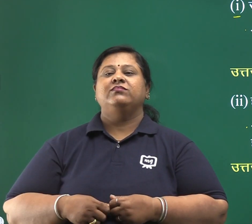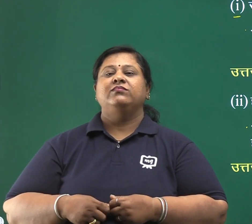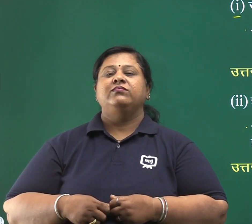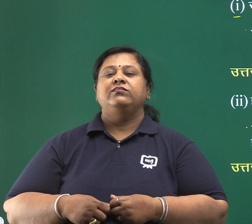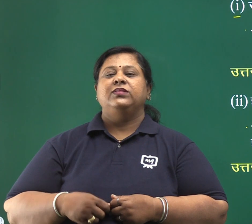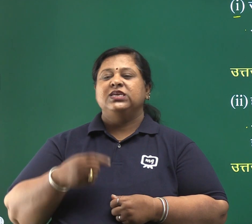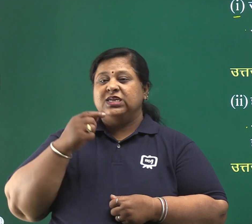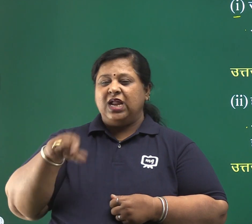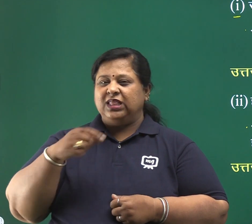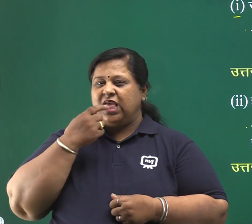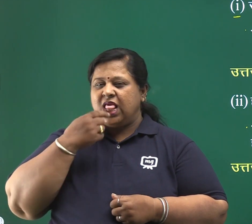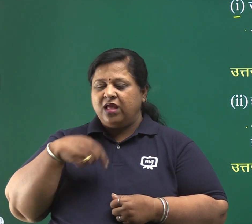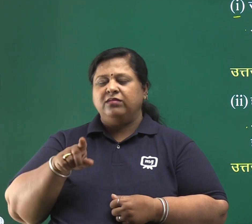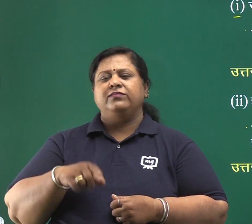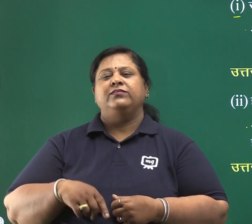रक्त के